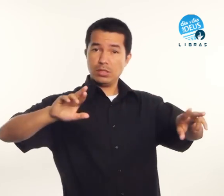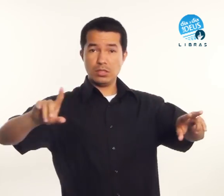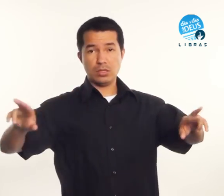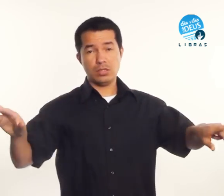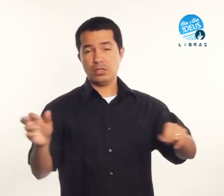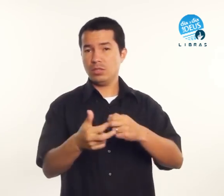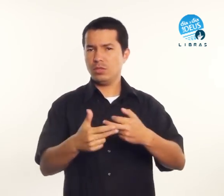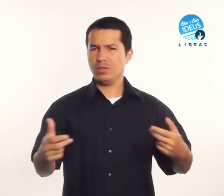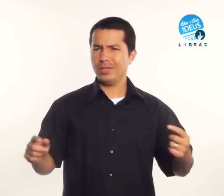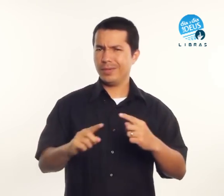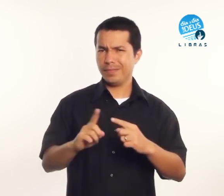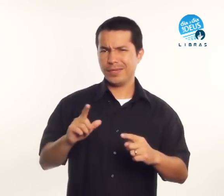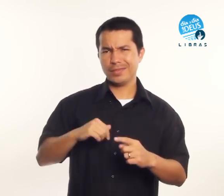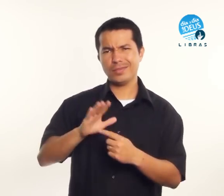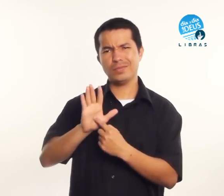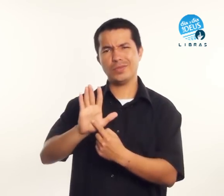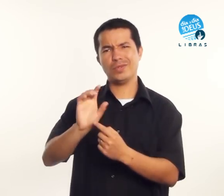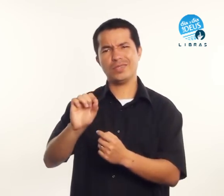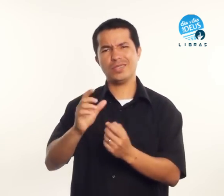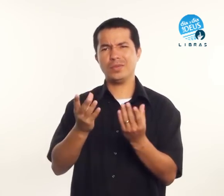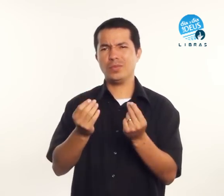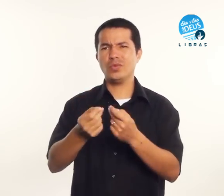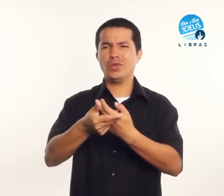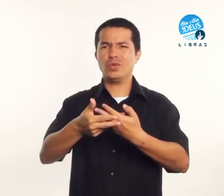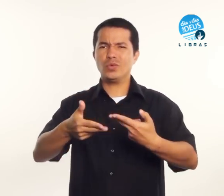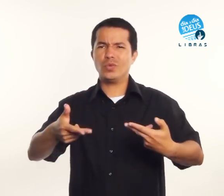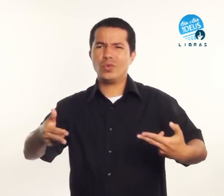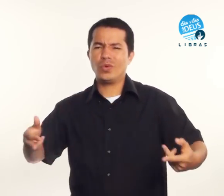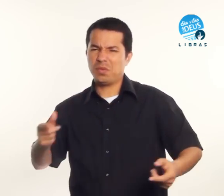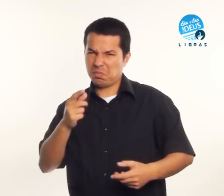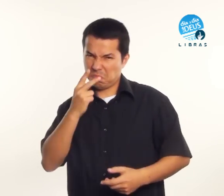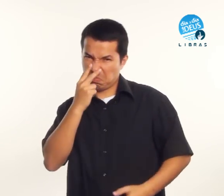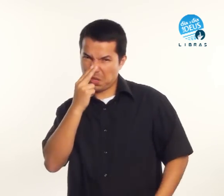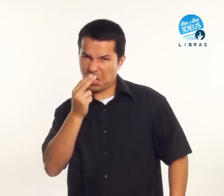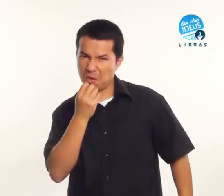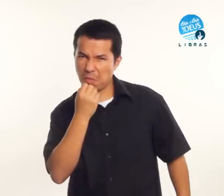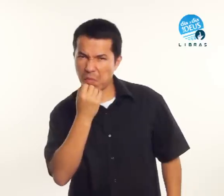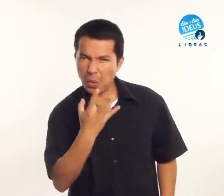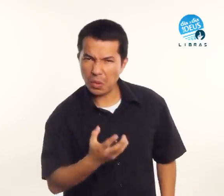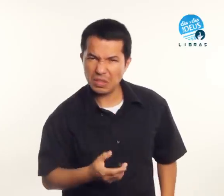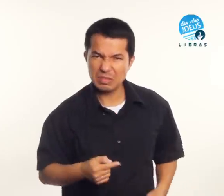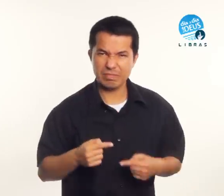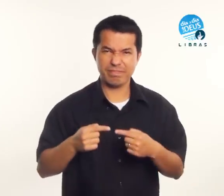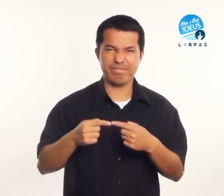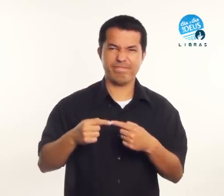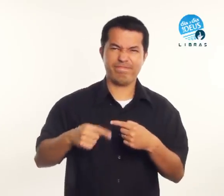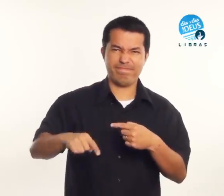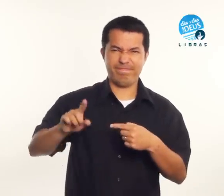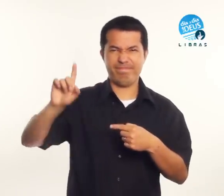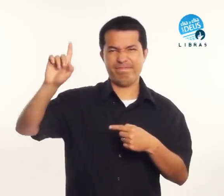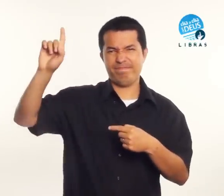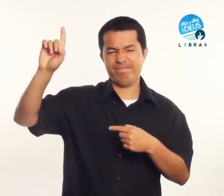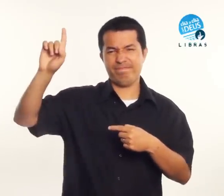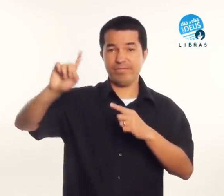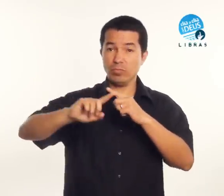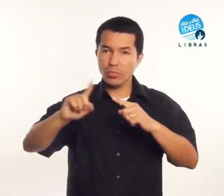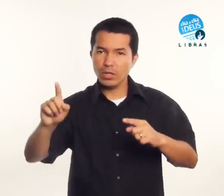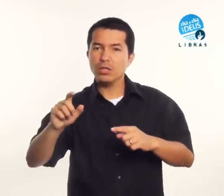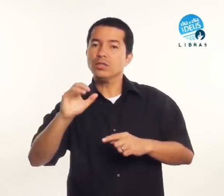de fato não são, e que não conferem com os valores e com os princípios de Deus. E aí a gente começa a